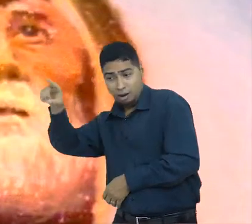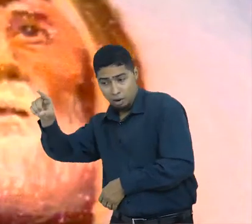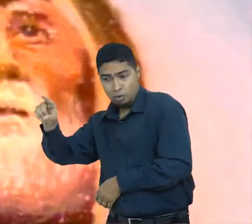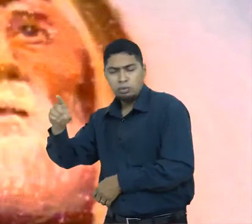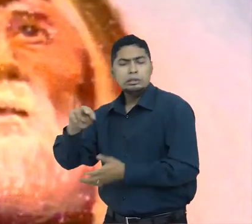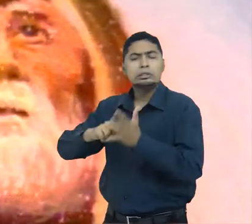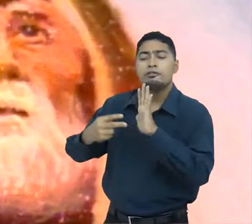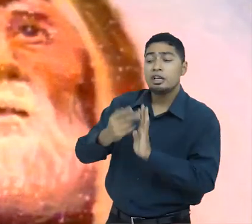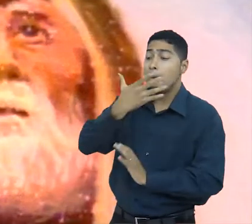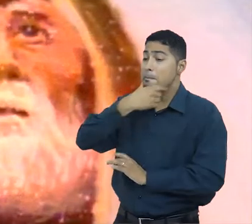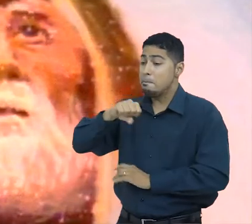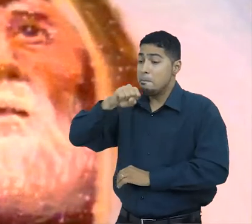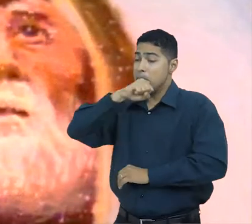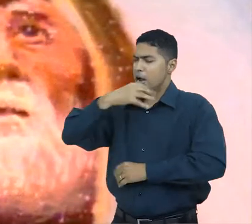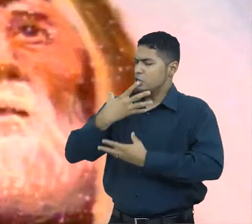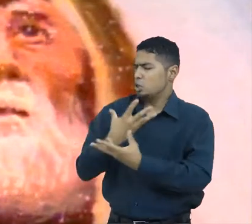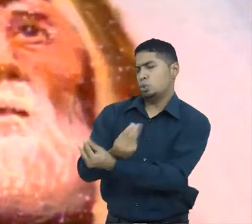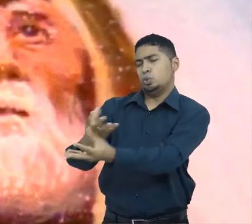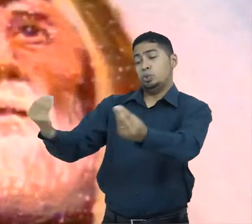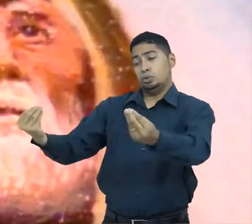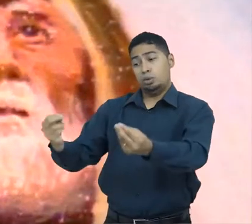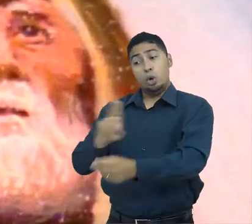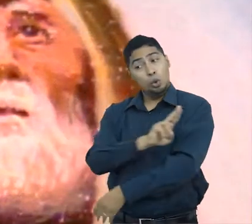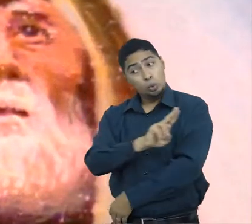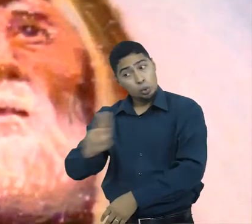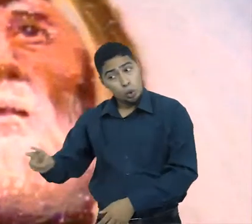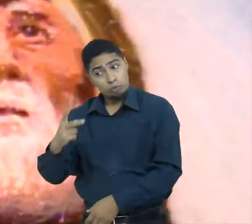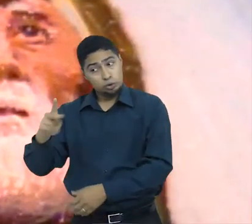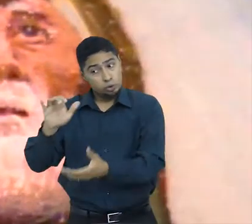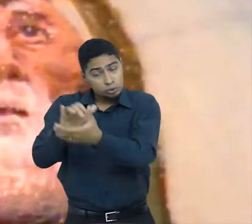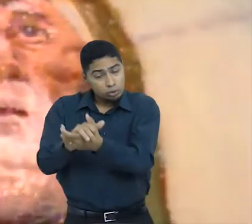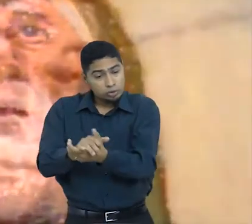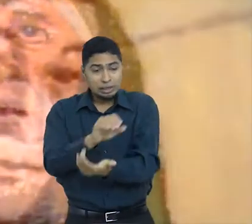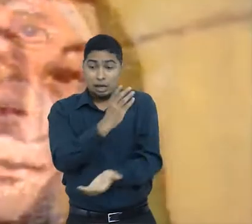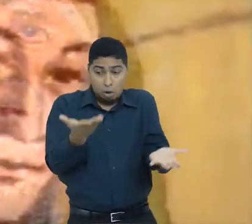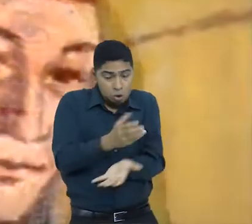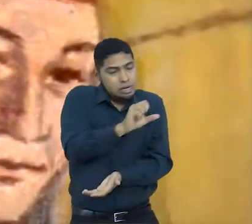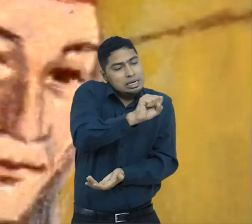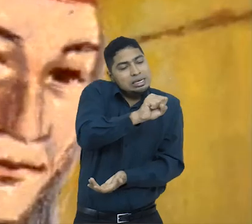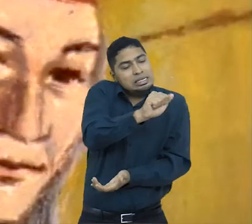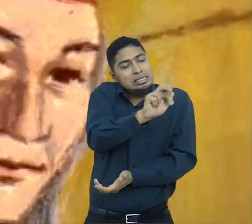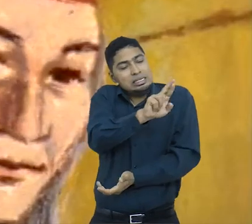multidões. E o nome de sua esposa será mudado para Sara,